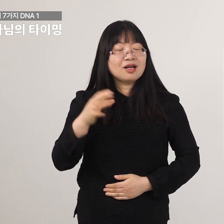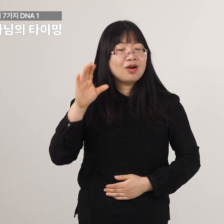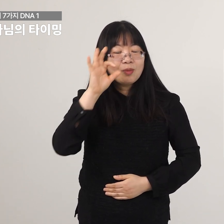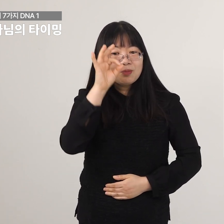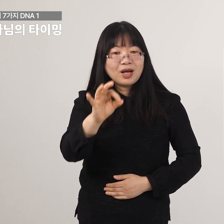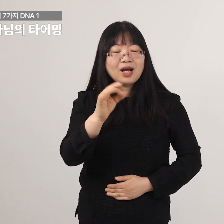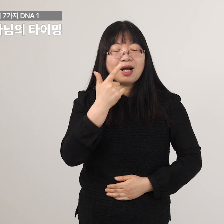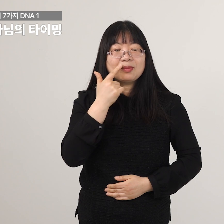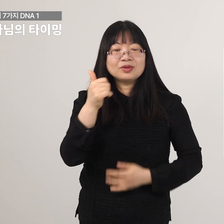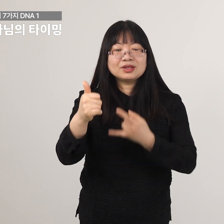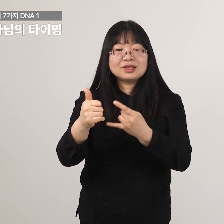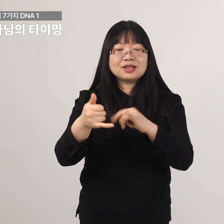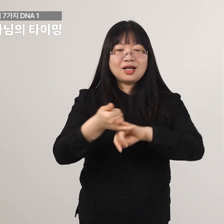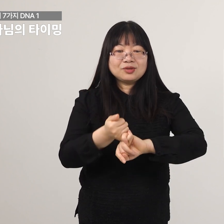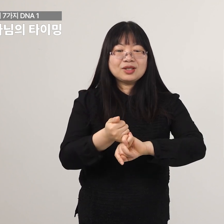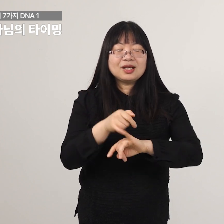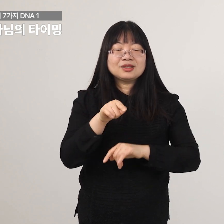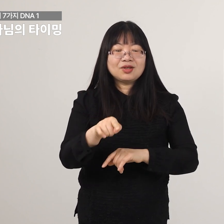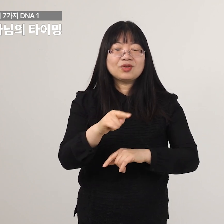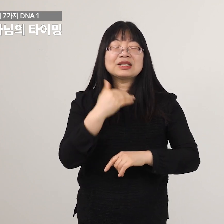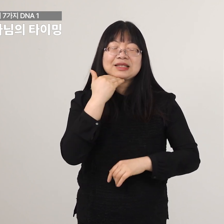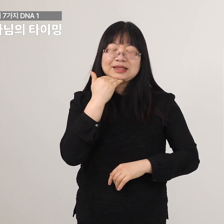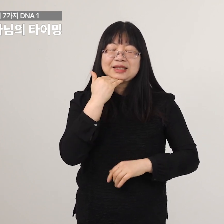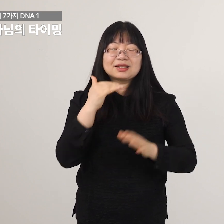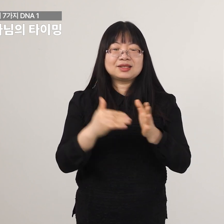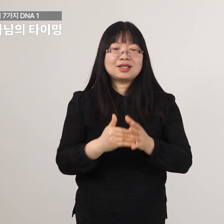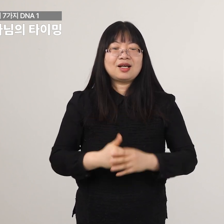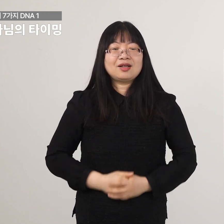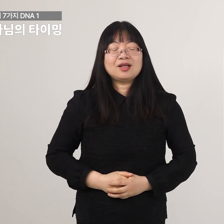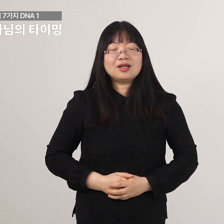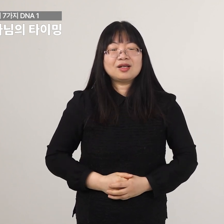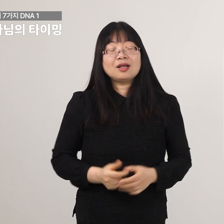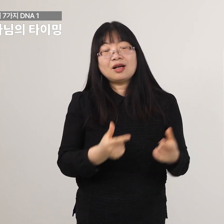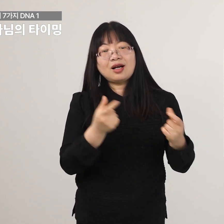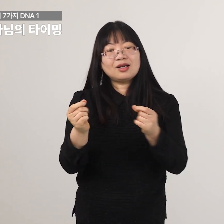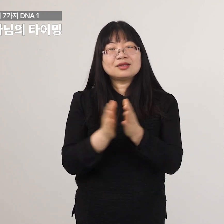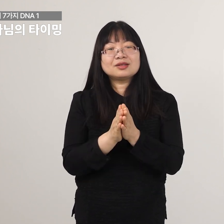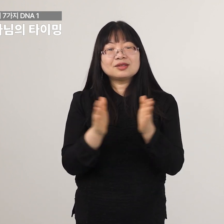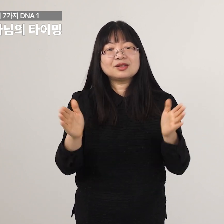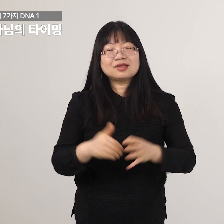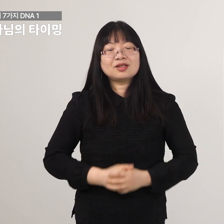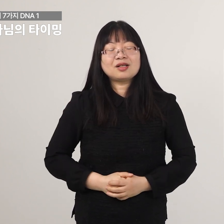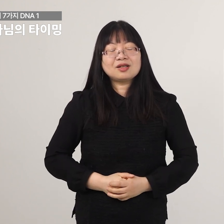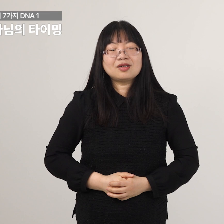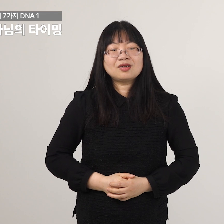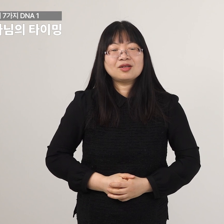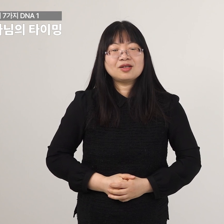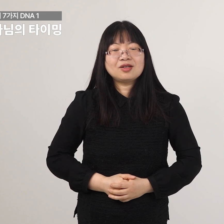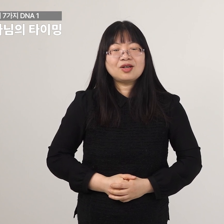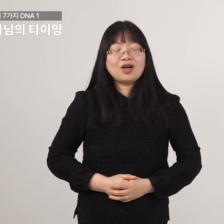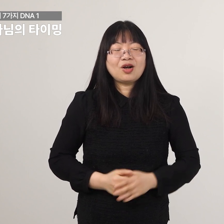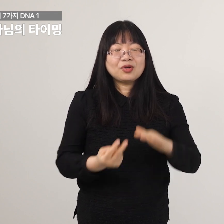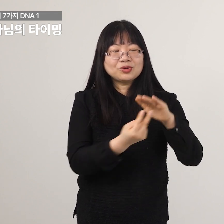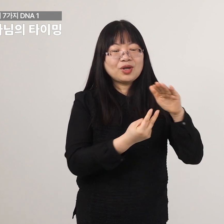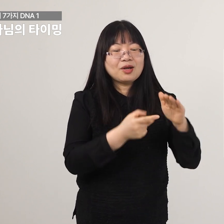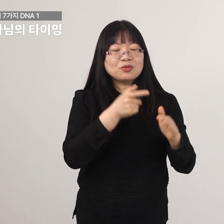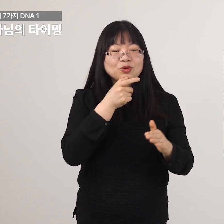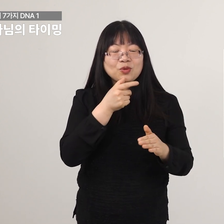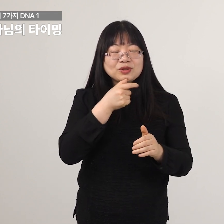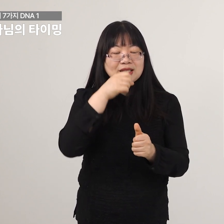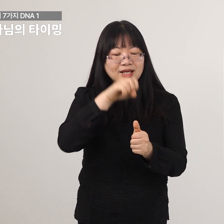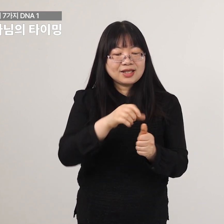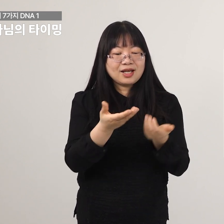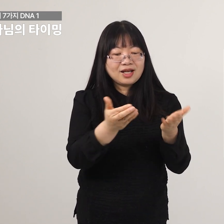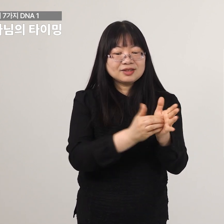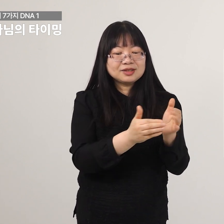바 아버지께서 약속하신 것을 기다리라. 다 같이 시작. 요한은 물로 세례를